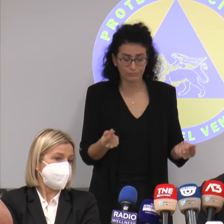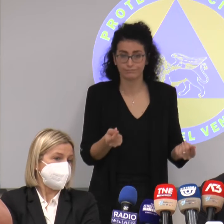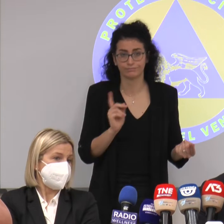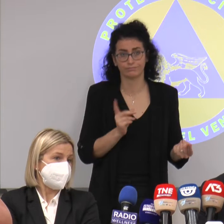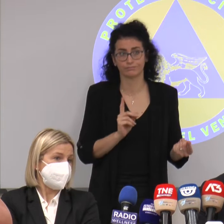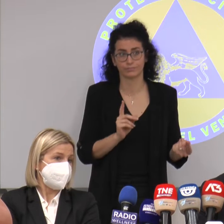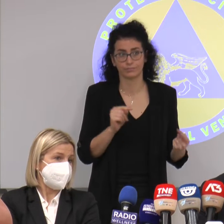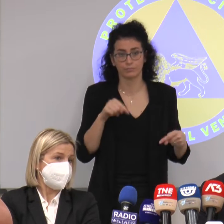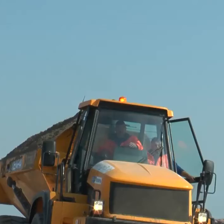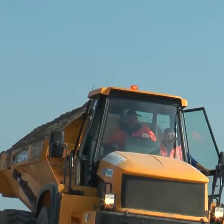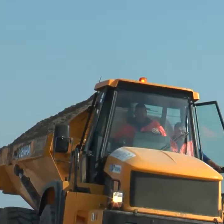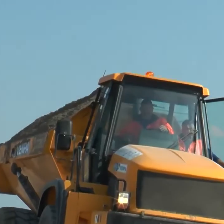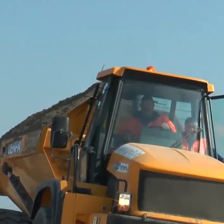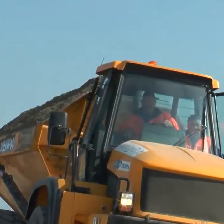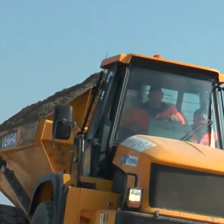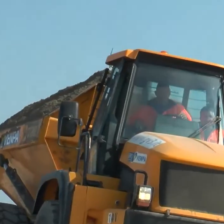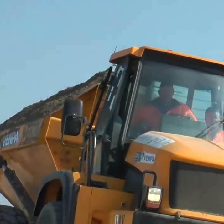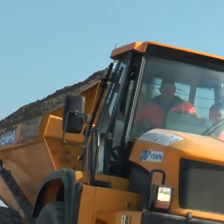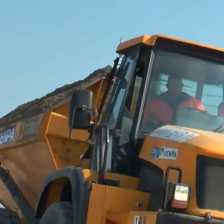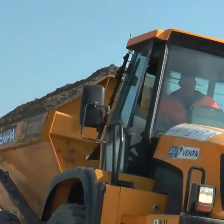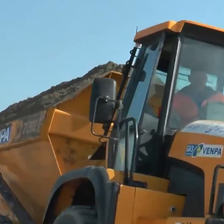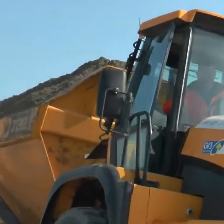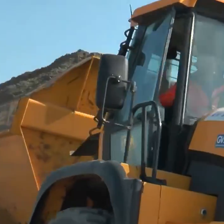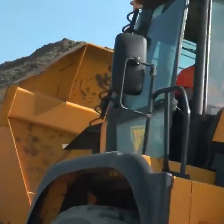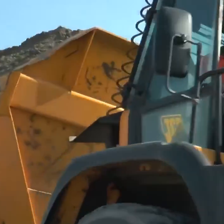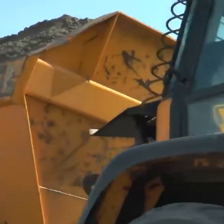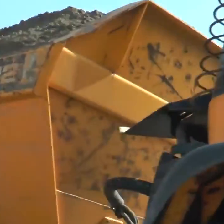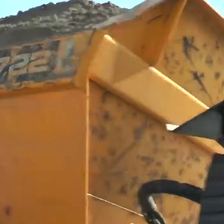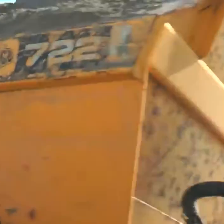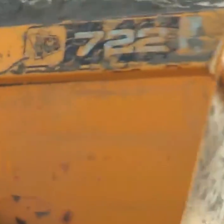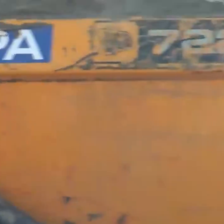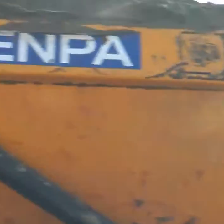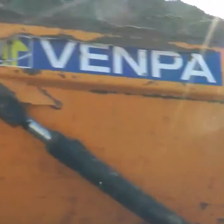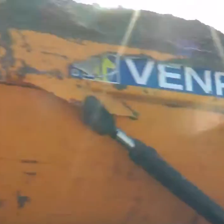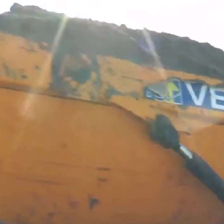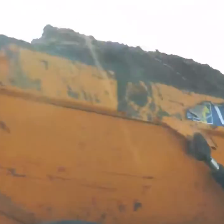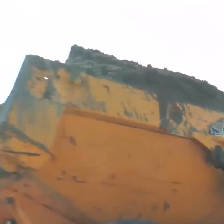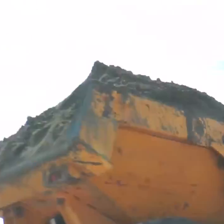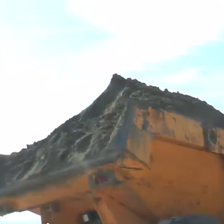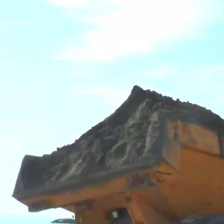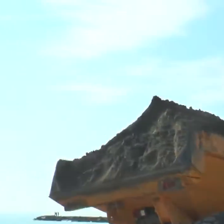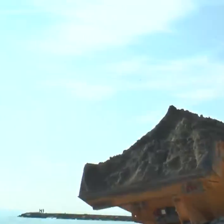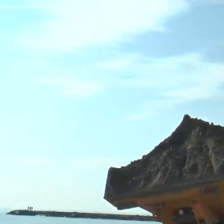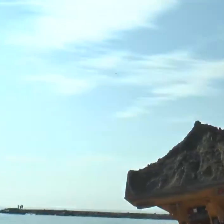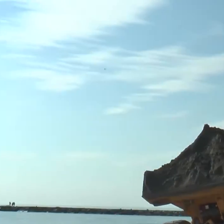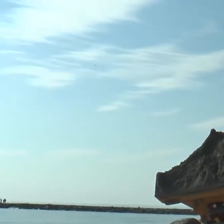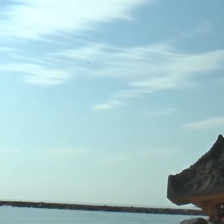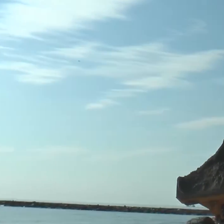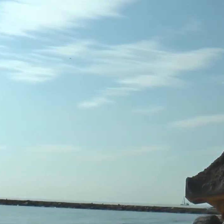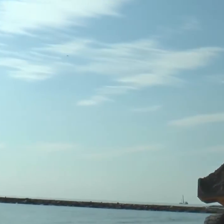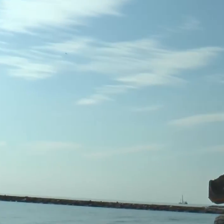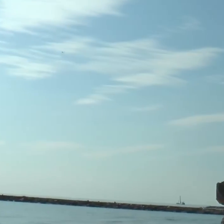al nucleare anche sulle nuove disposizioni per le concessioni balneari presidente del veneto ha una posizione